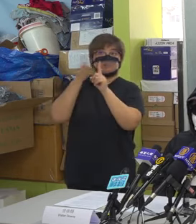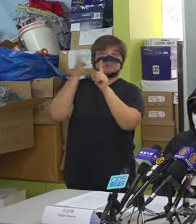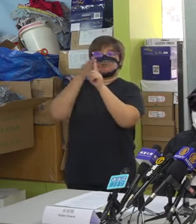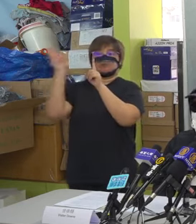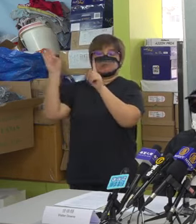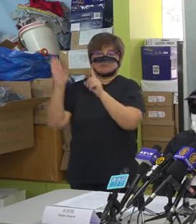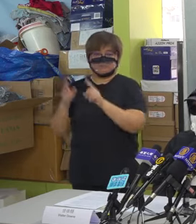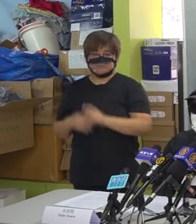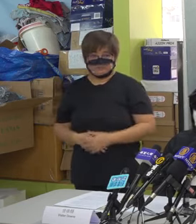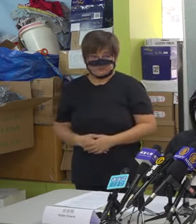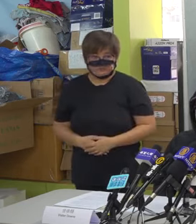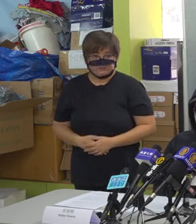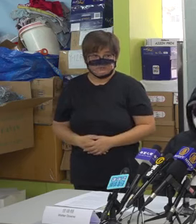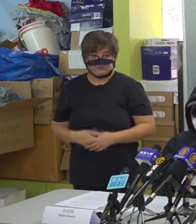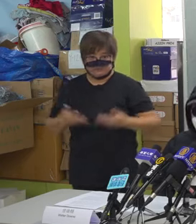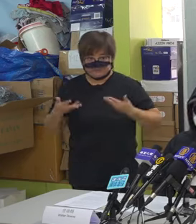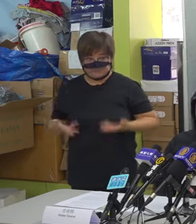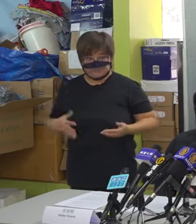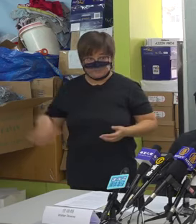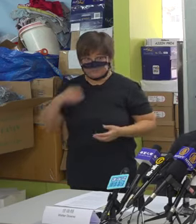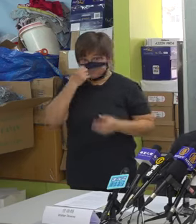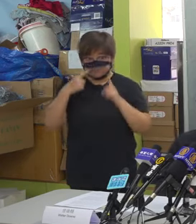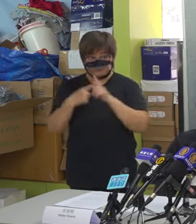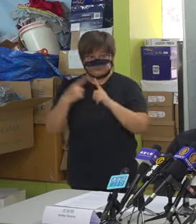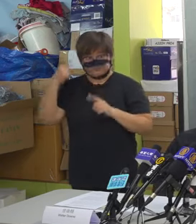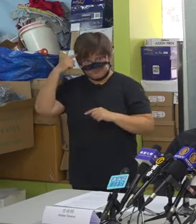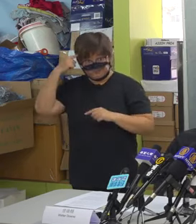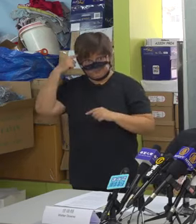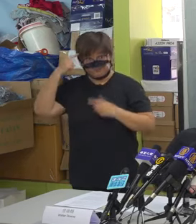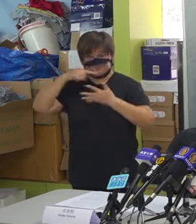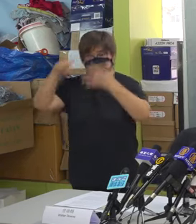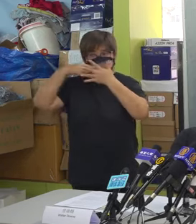ultimate goal is the five demand and not one less. Thank you.